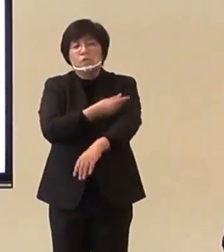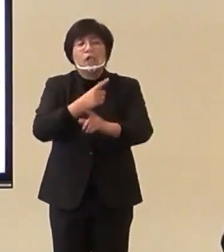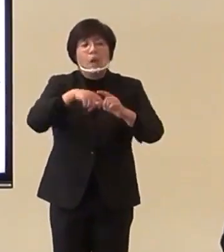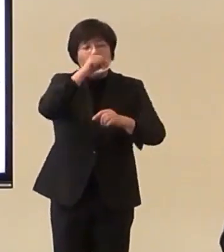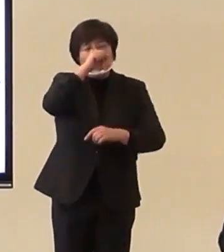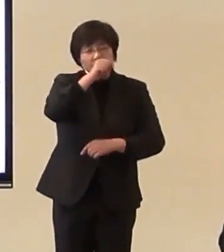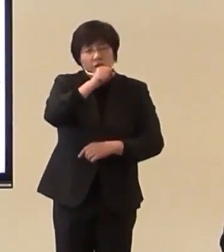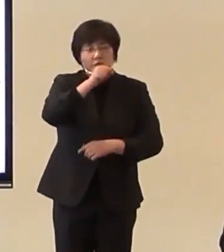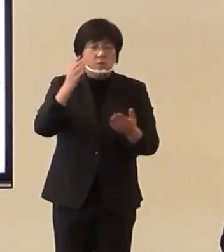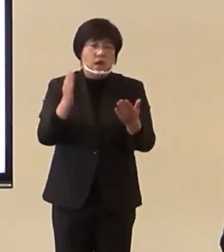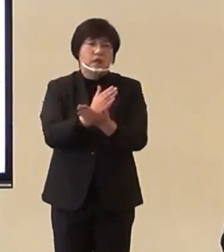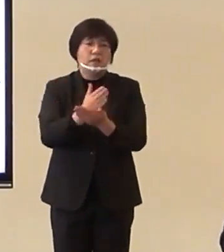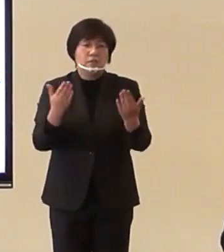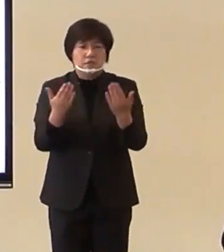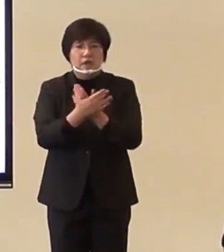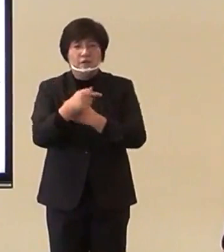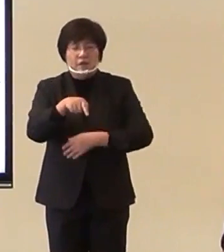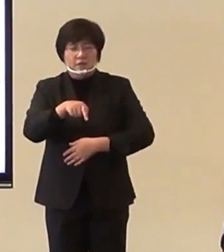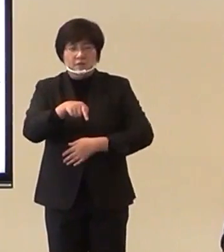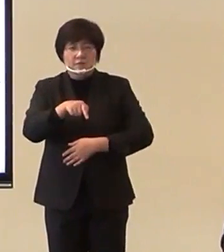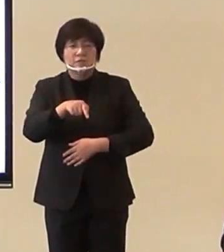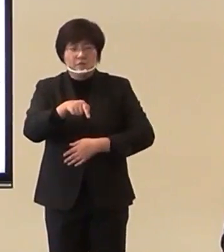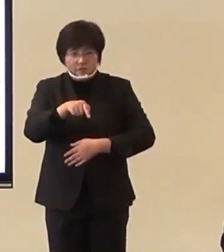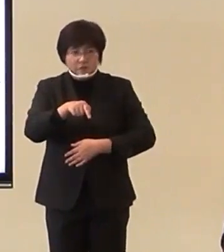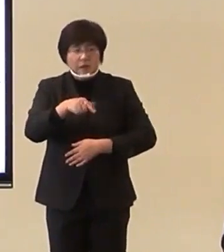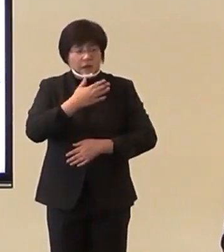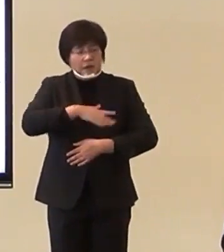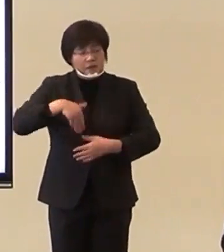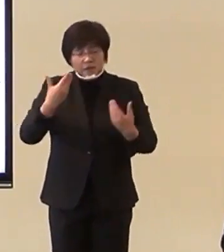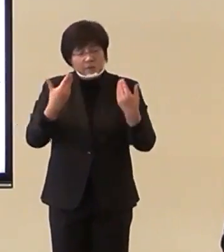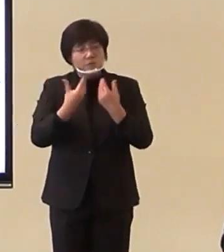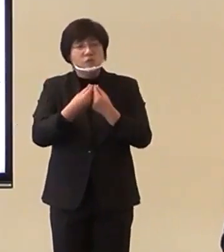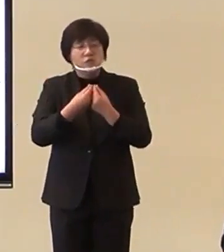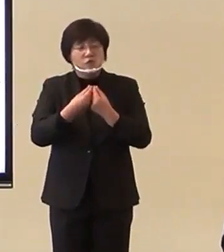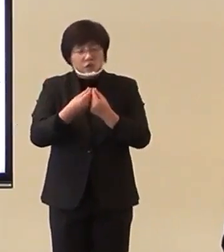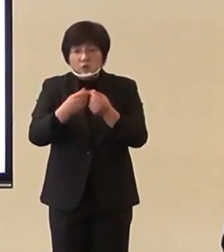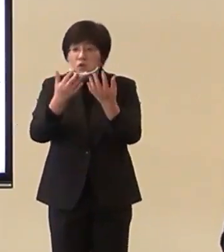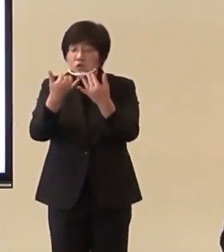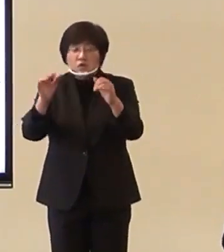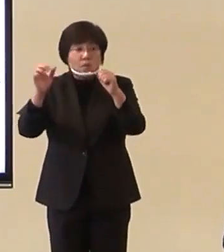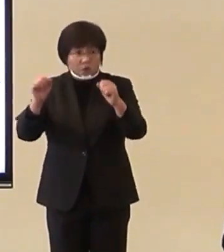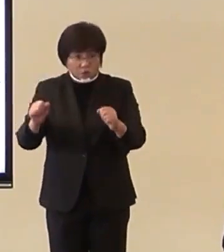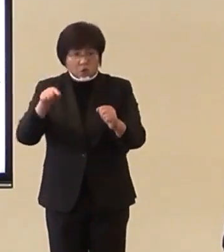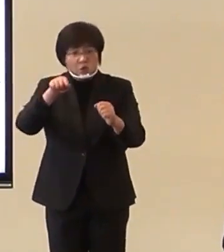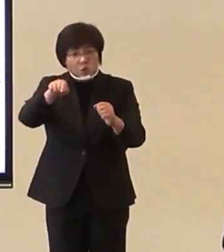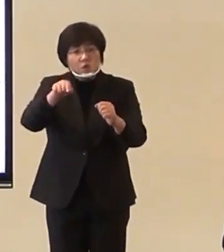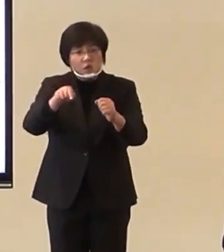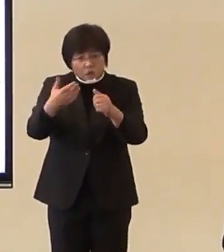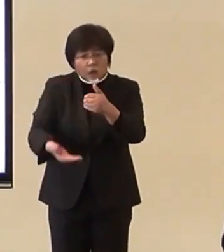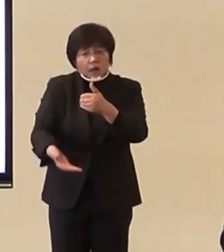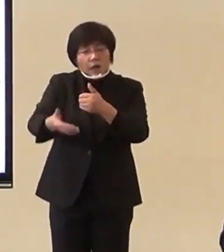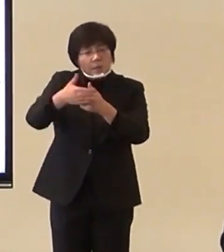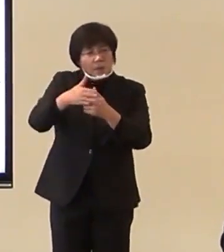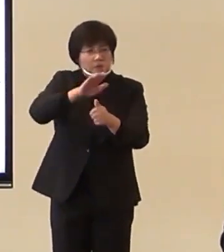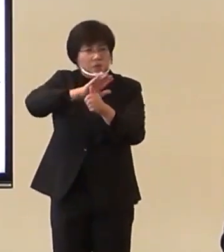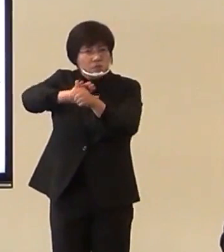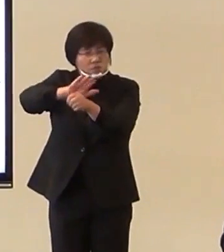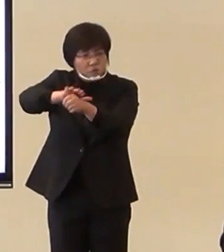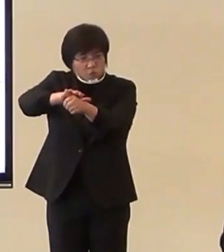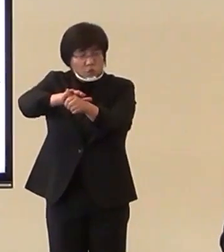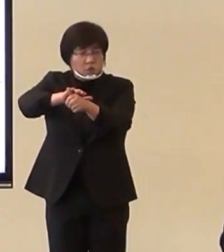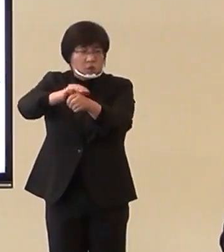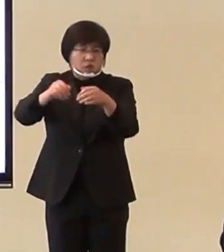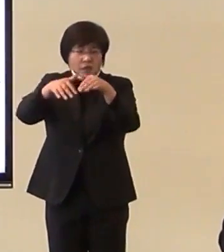たワクチンの副作用はっていうと、アレルギー反応から始まってあるかもしれないけども、そこは今度カバーするような体制を作ってお